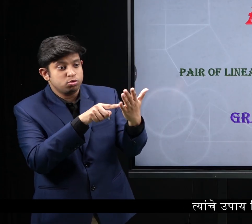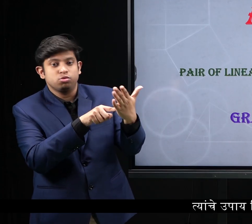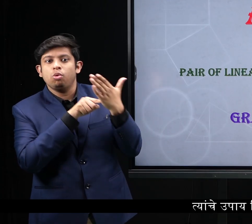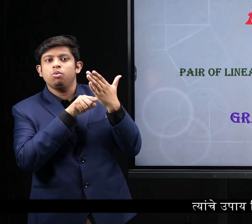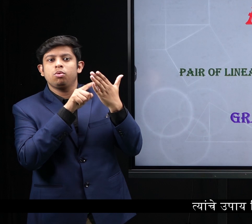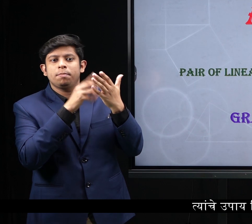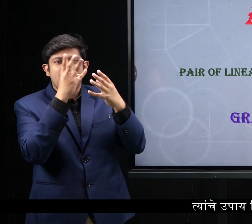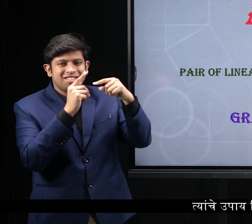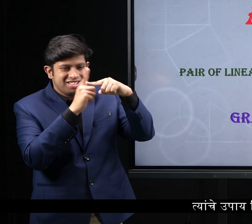निश्चित करा.